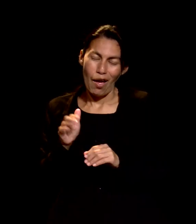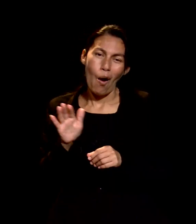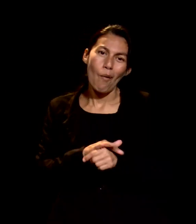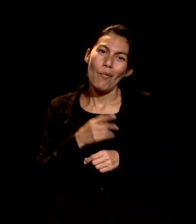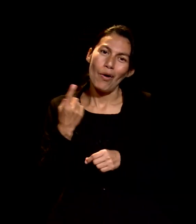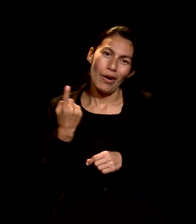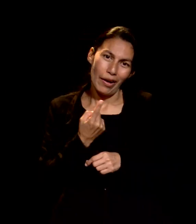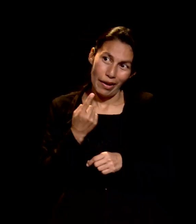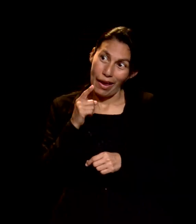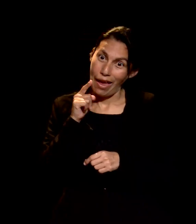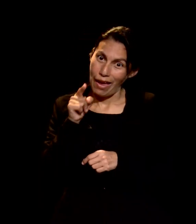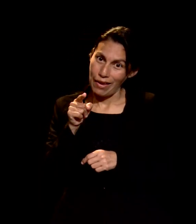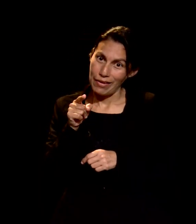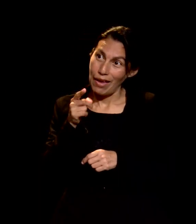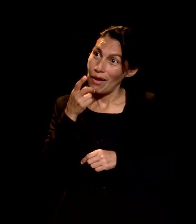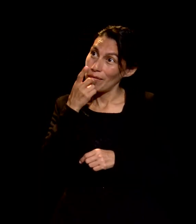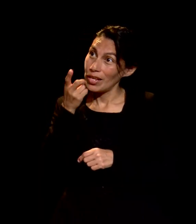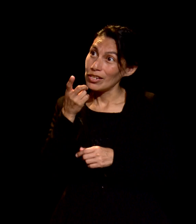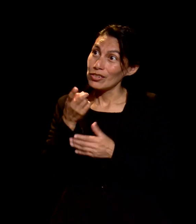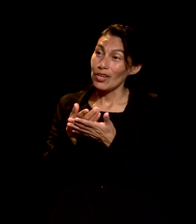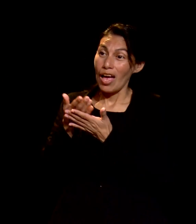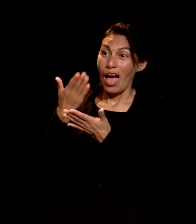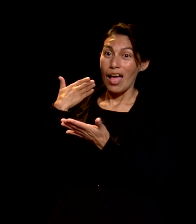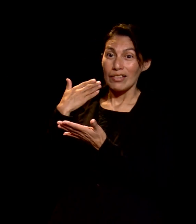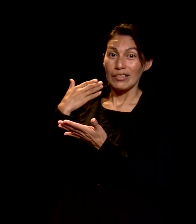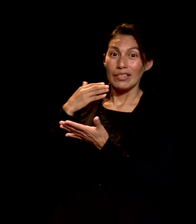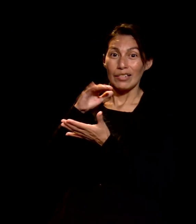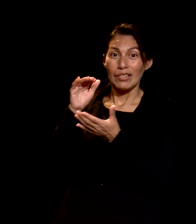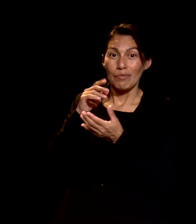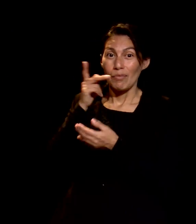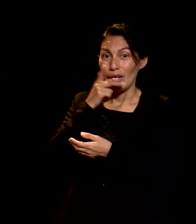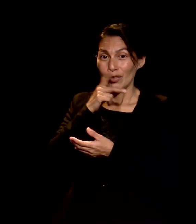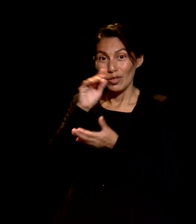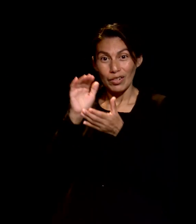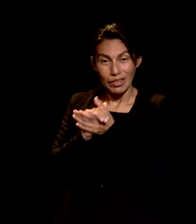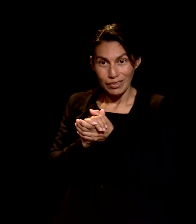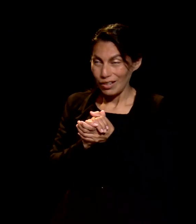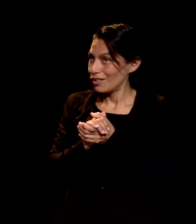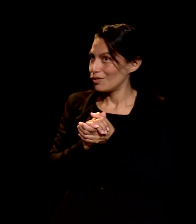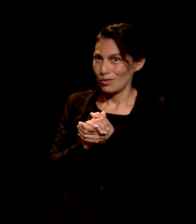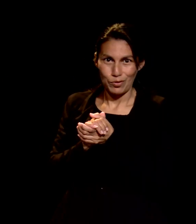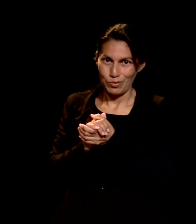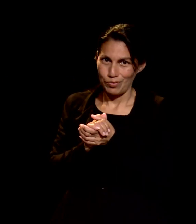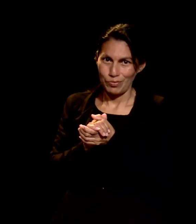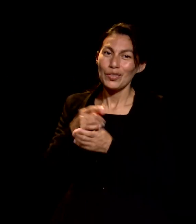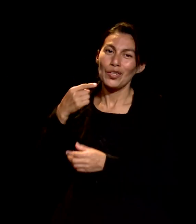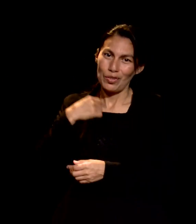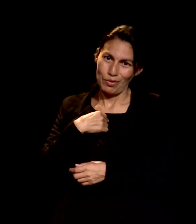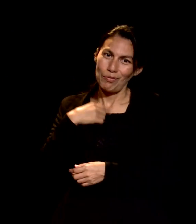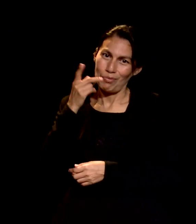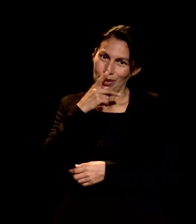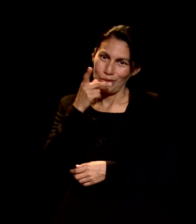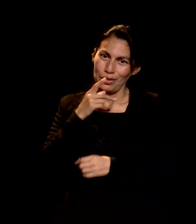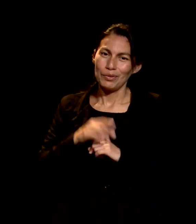dicho había prometido que no se quería casar con un pastor menos y yo era pastor